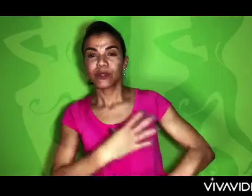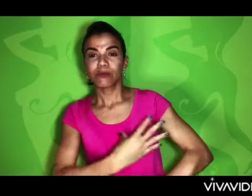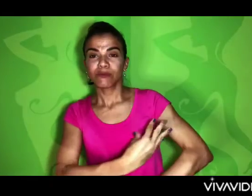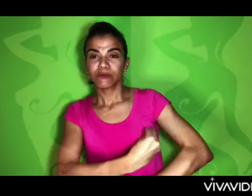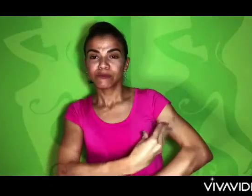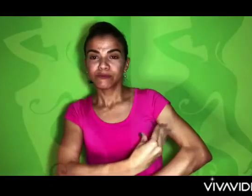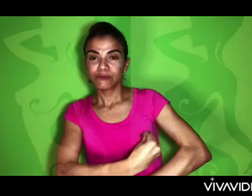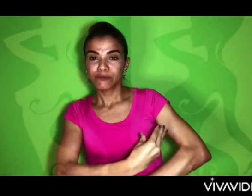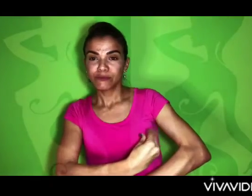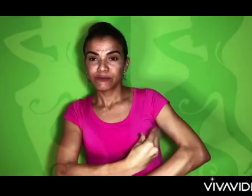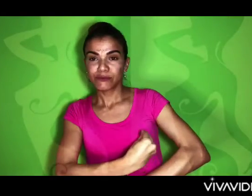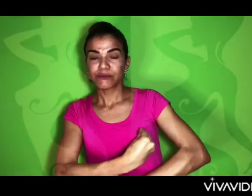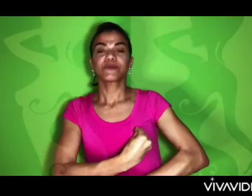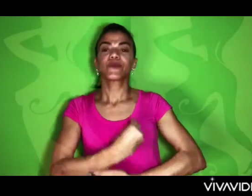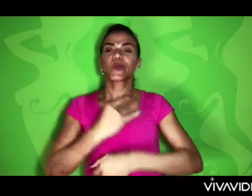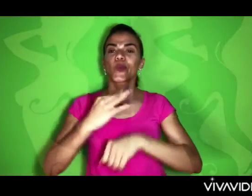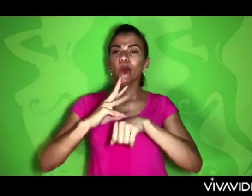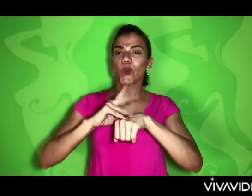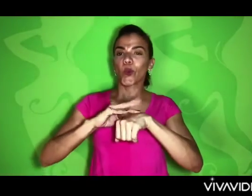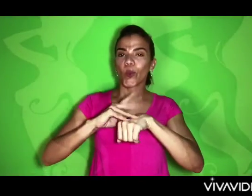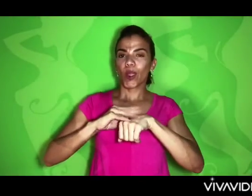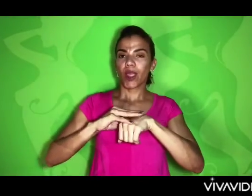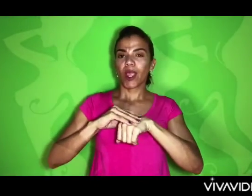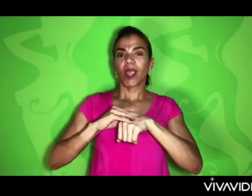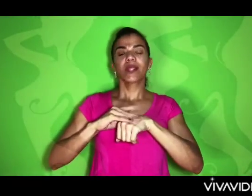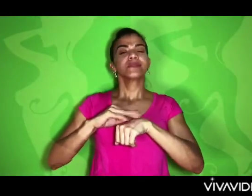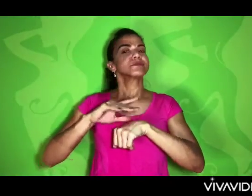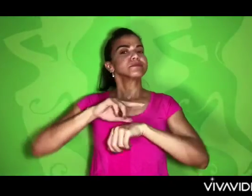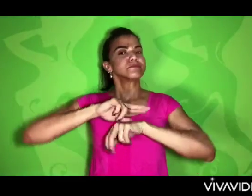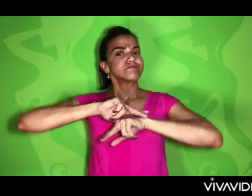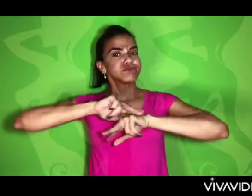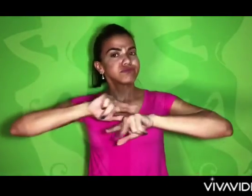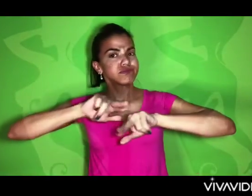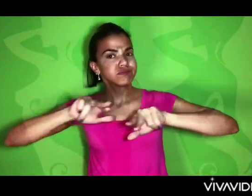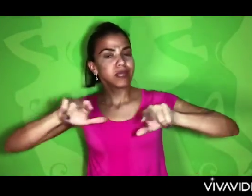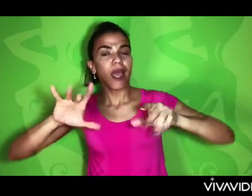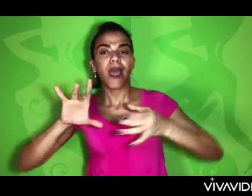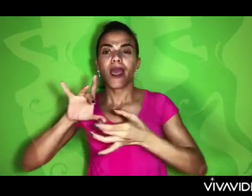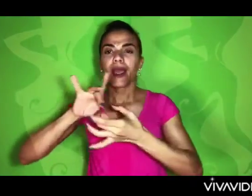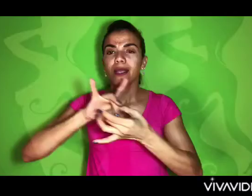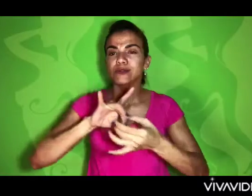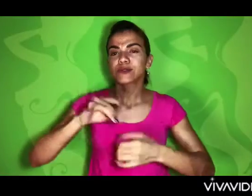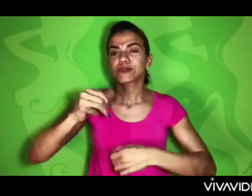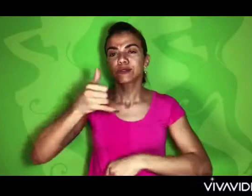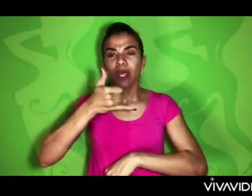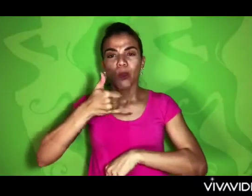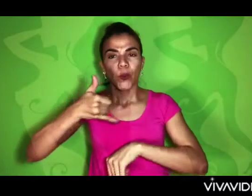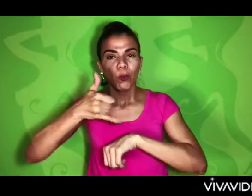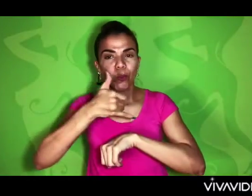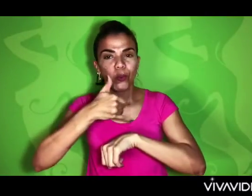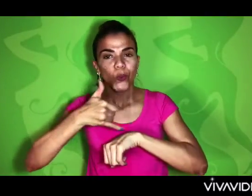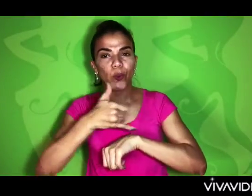outras doenças como por exemplo é durante o aleitamento materno é